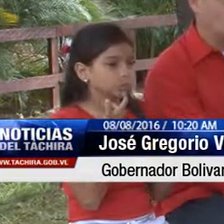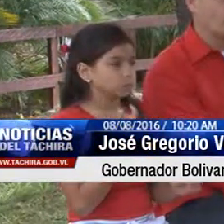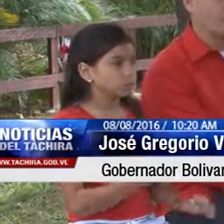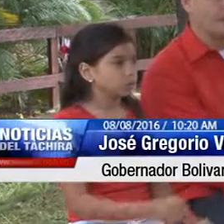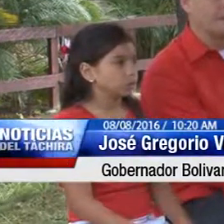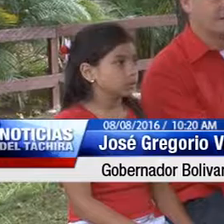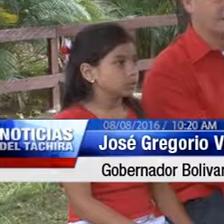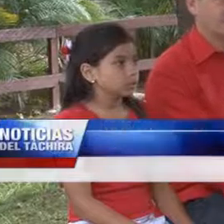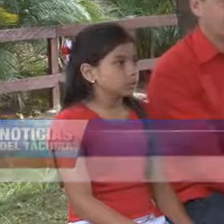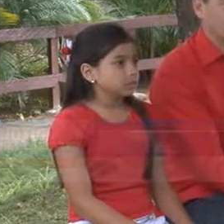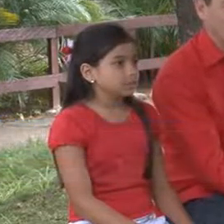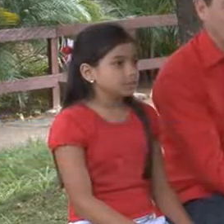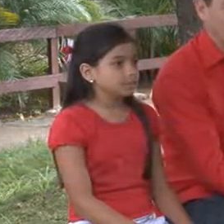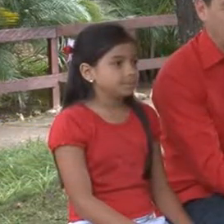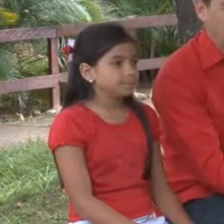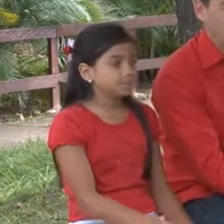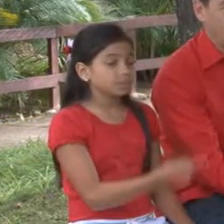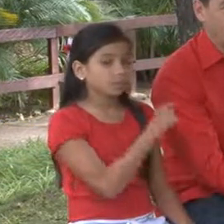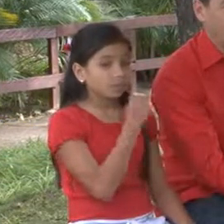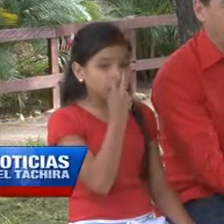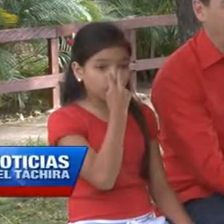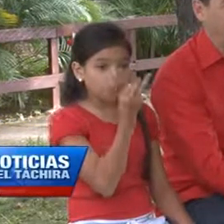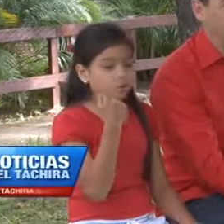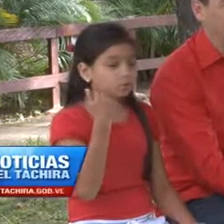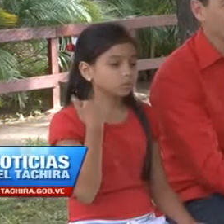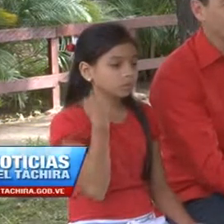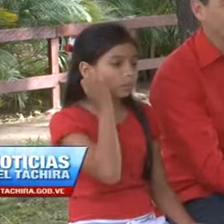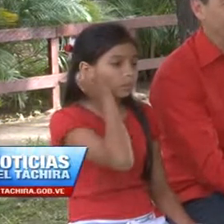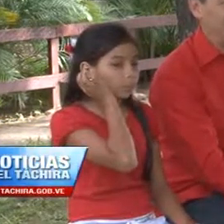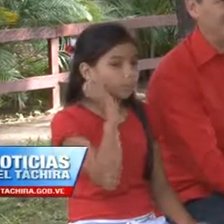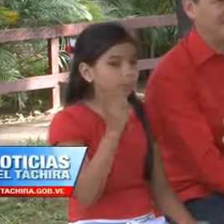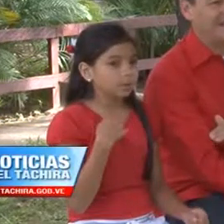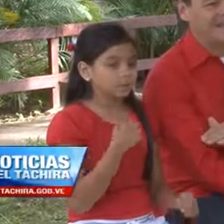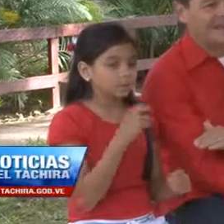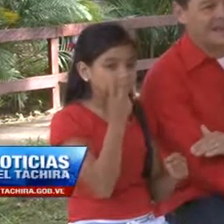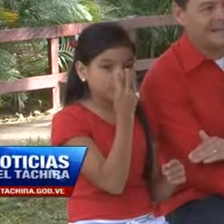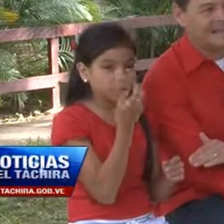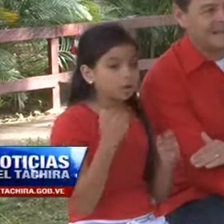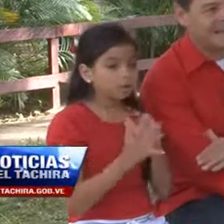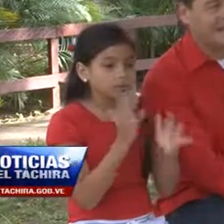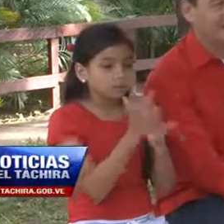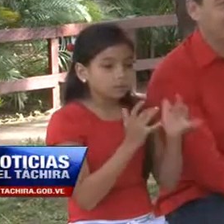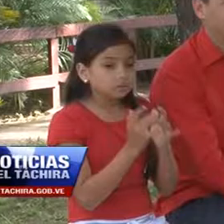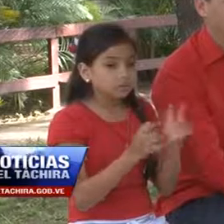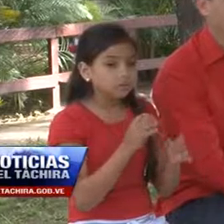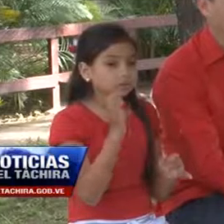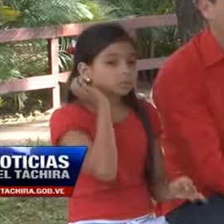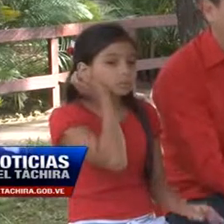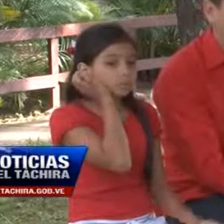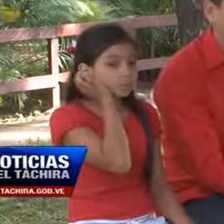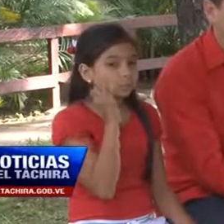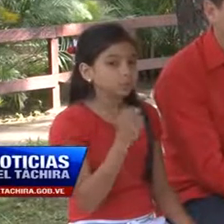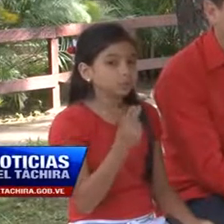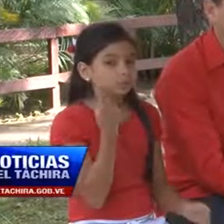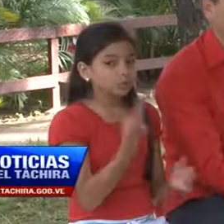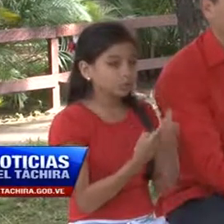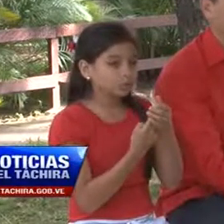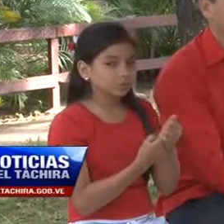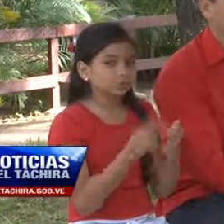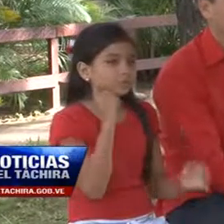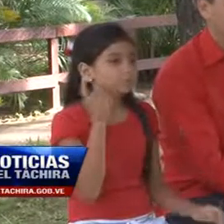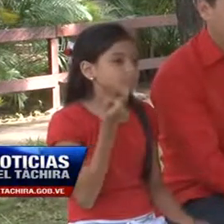a un grupo de como unas 30 personas que estaban allí. Y es que ella es hija de un matrimonio